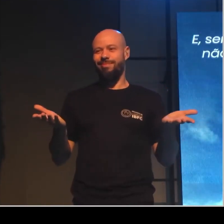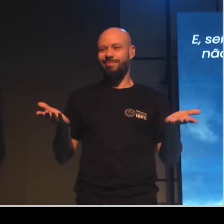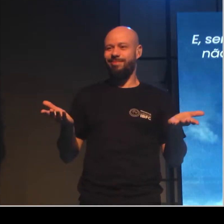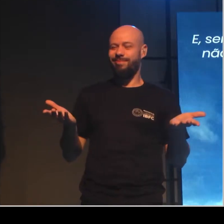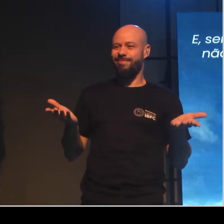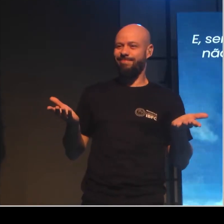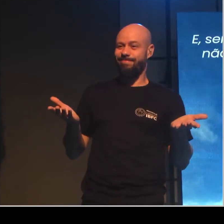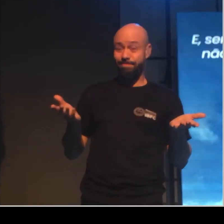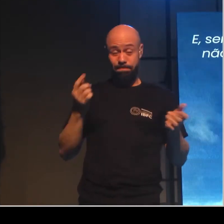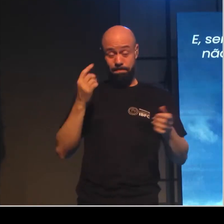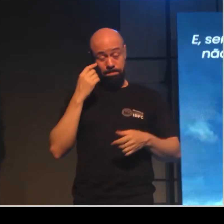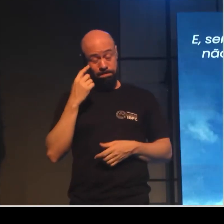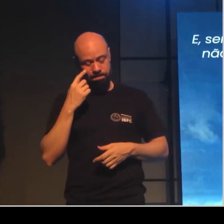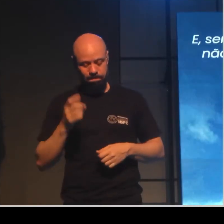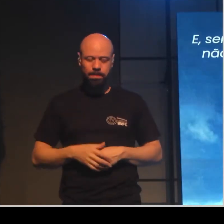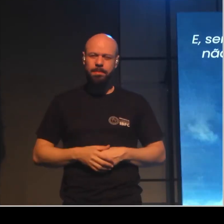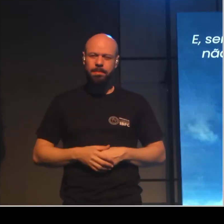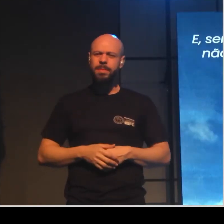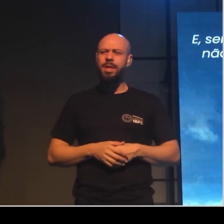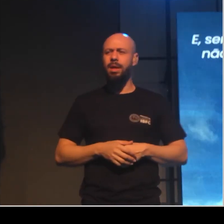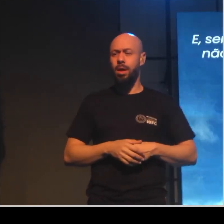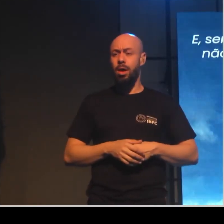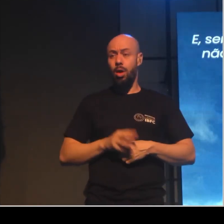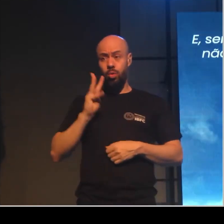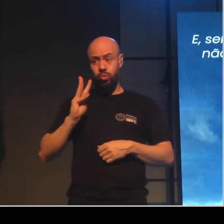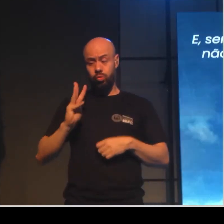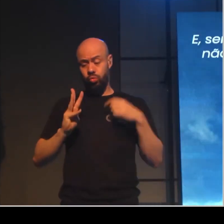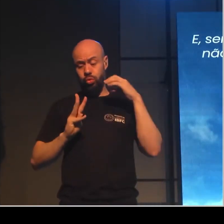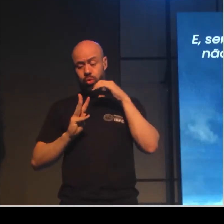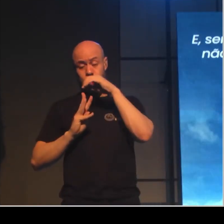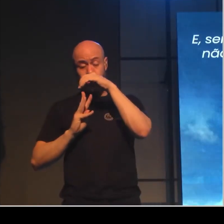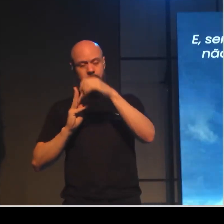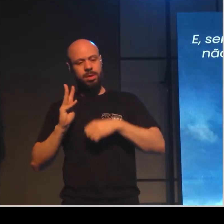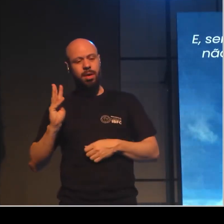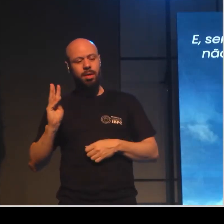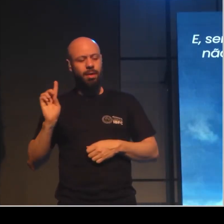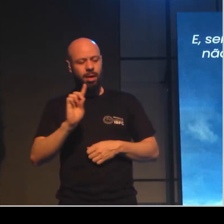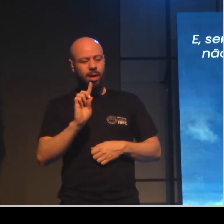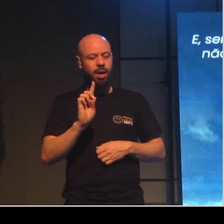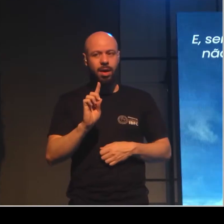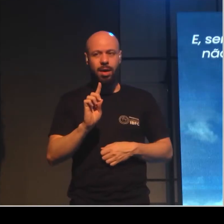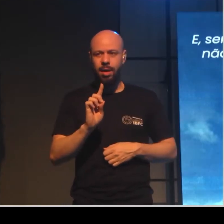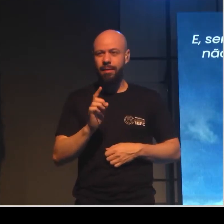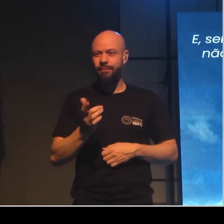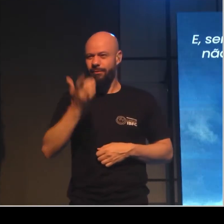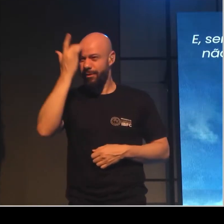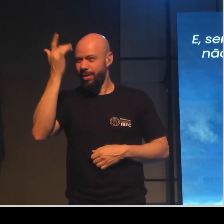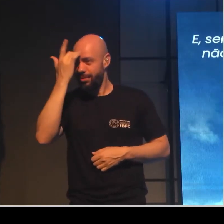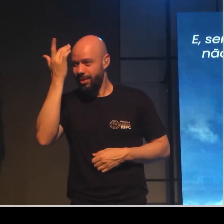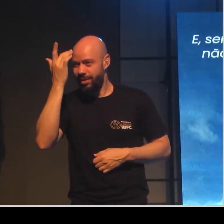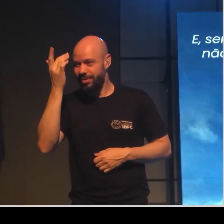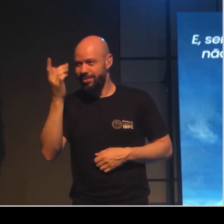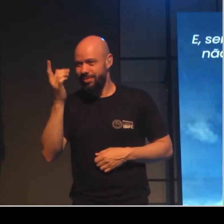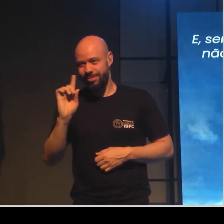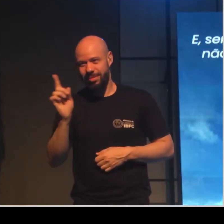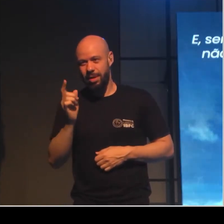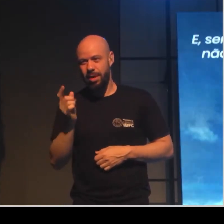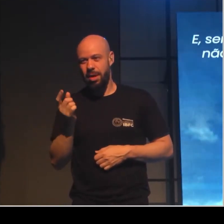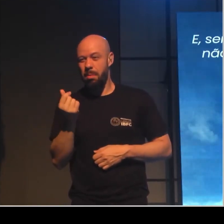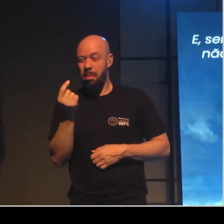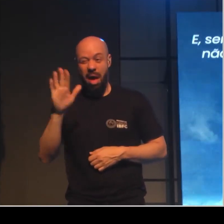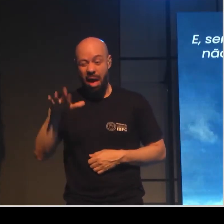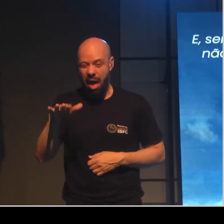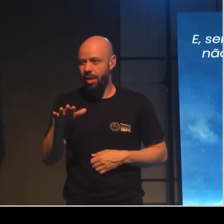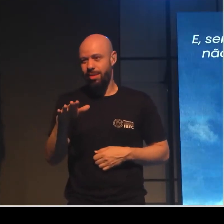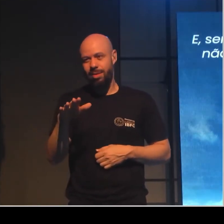Vir a Jesus custou àqueles homens. Não foi algo fácil, não foi algo barato. Mas